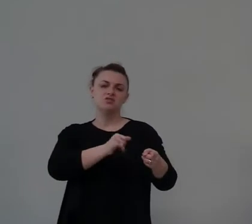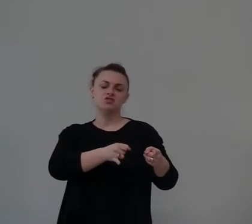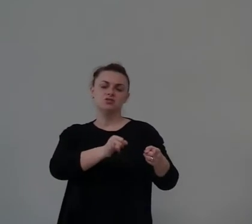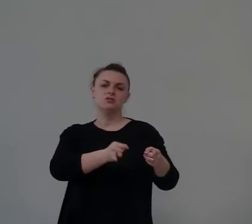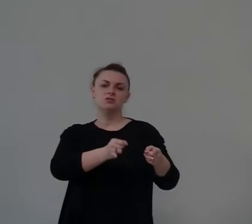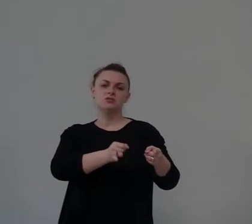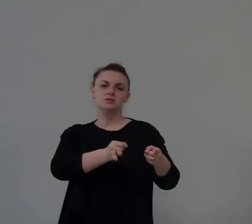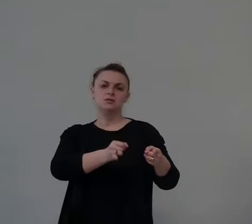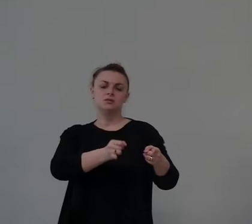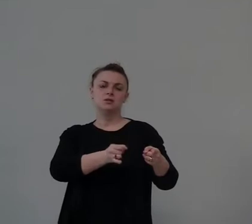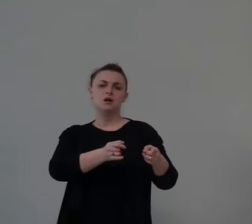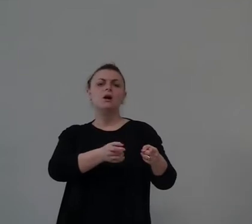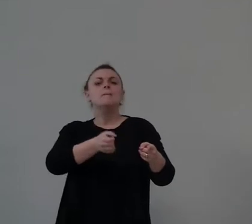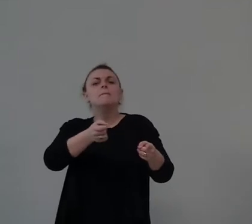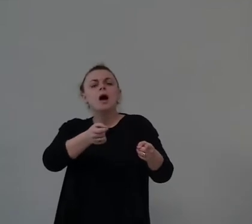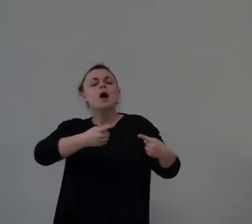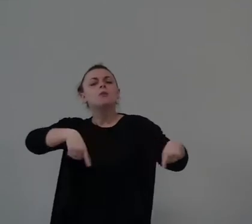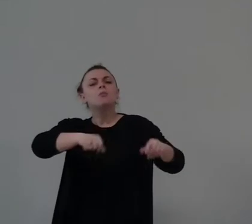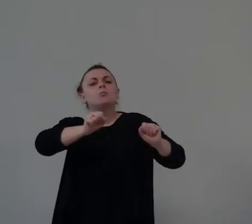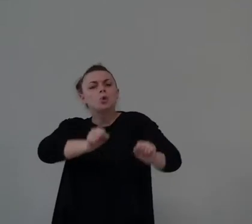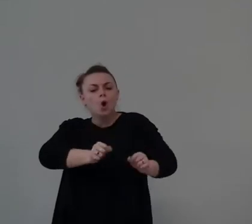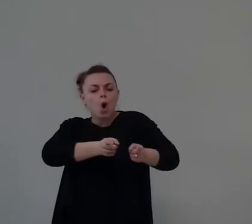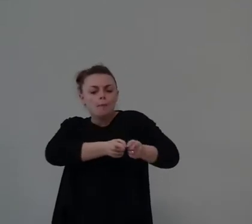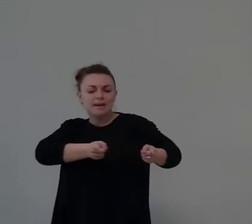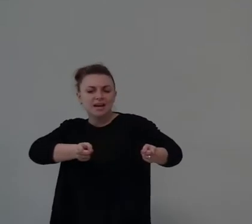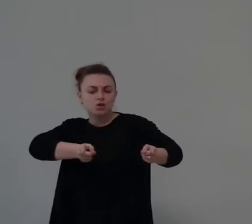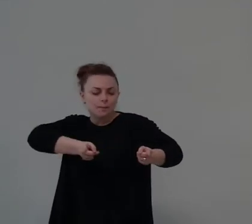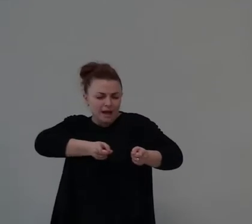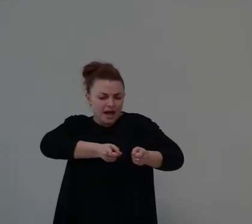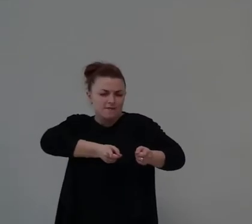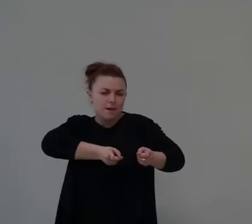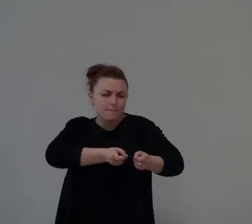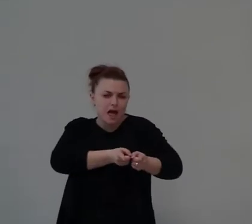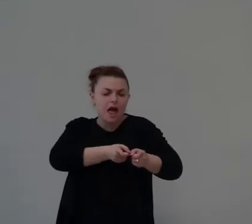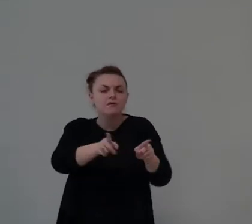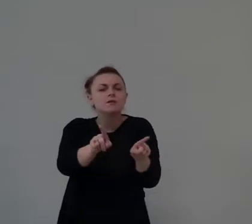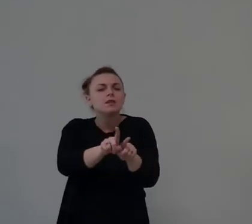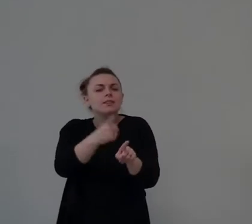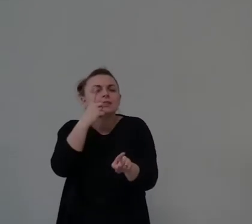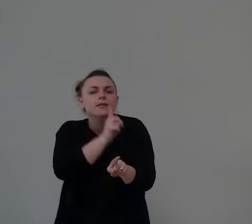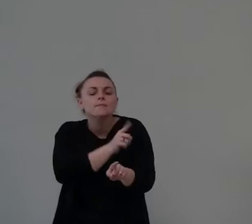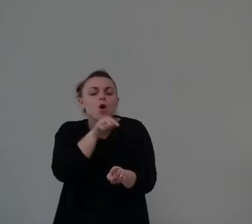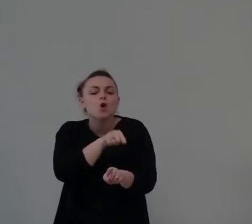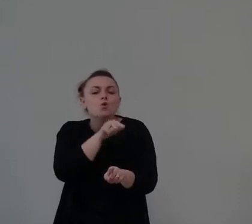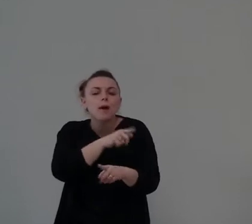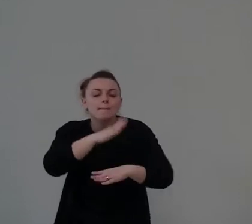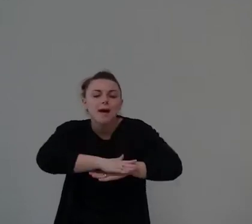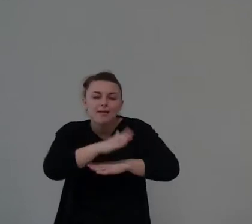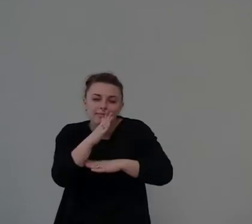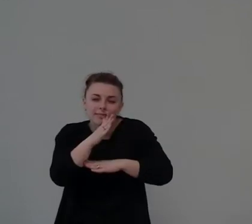può essere anche per un periodo molto più breve, nella prossima, come quelli che faceva Gesù la mattina o la